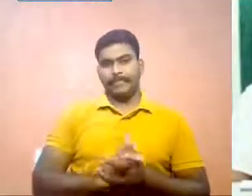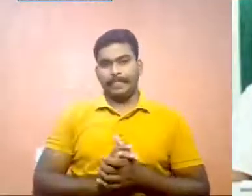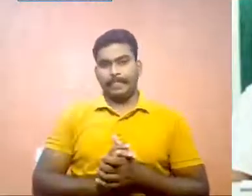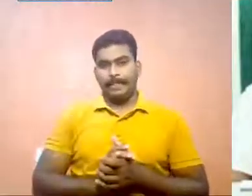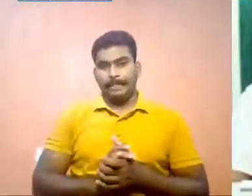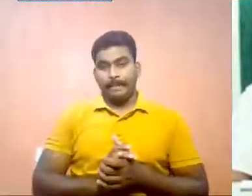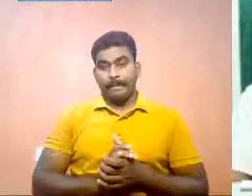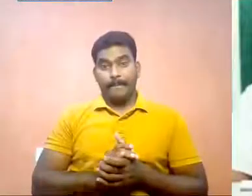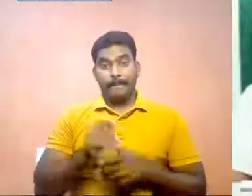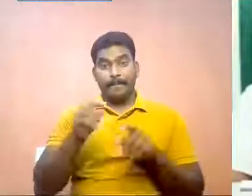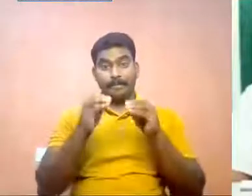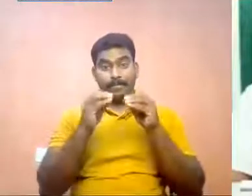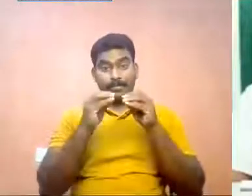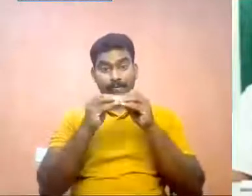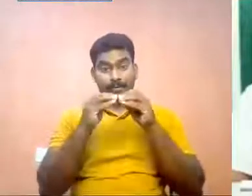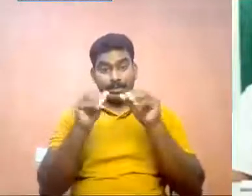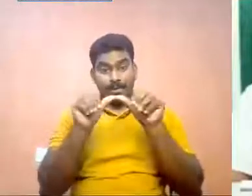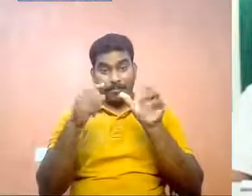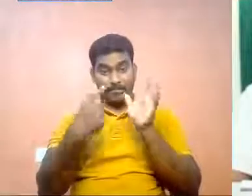ബാറുകളും